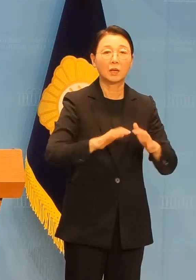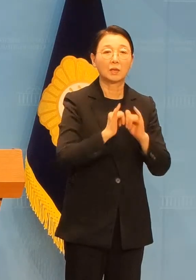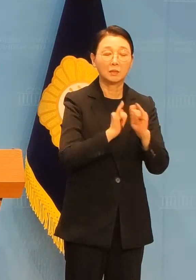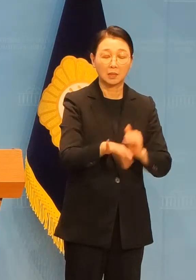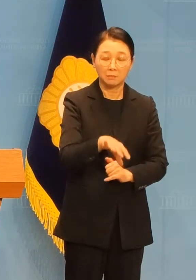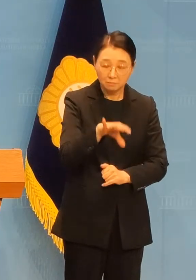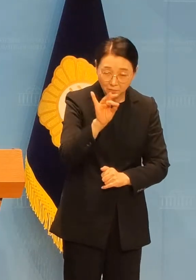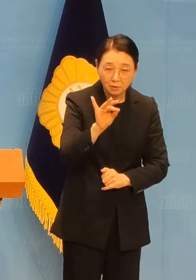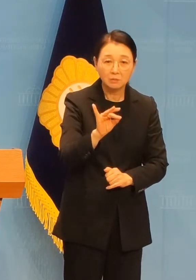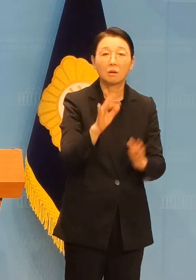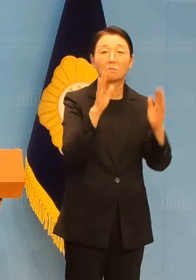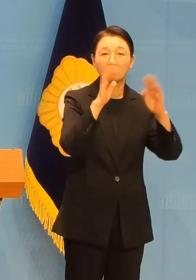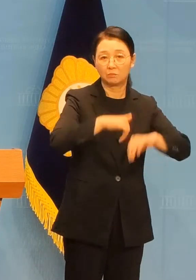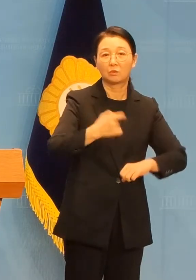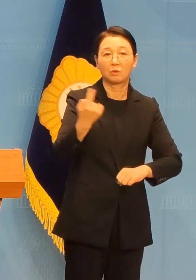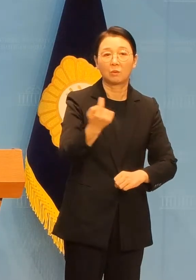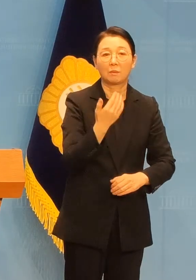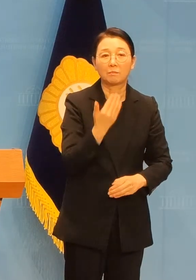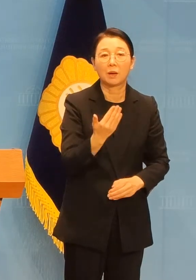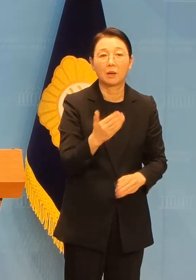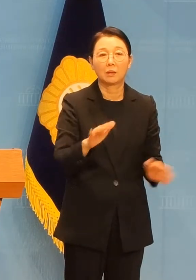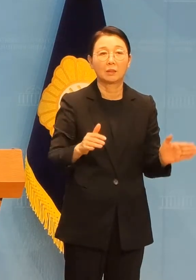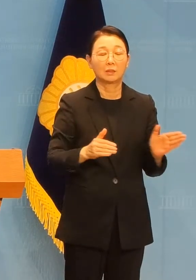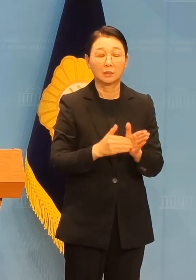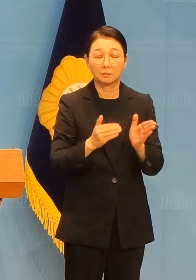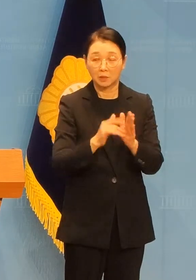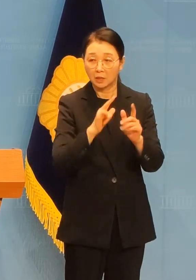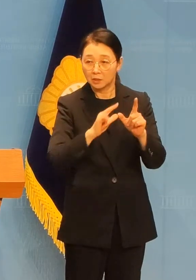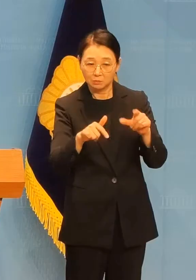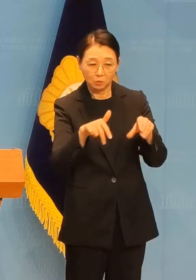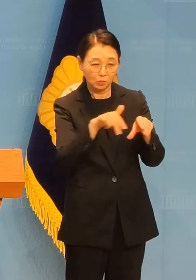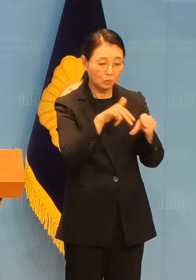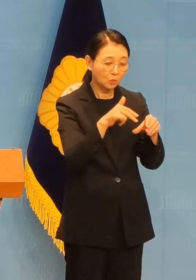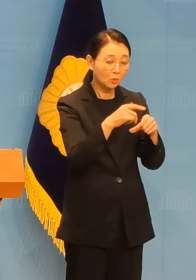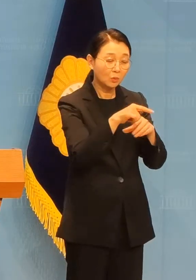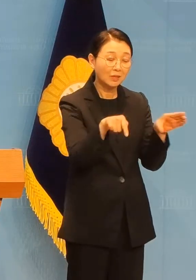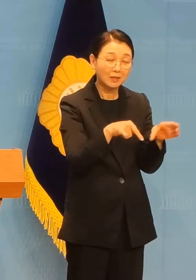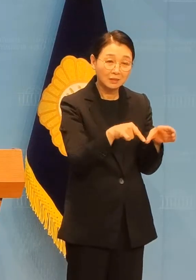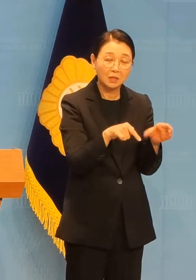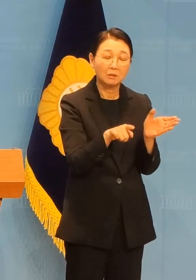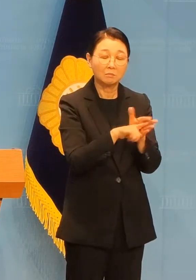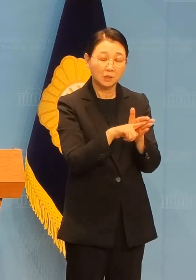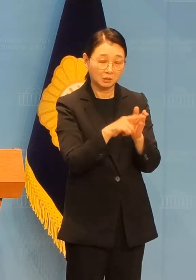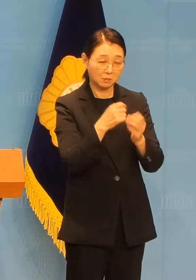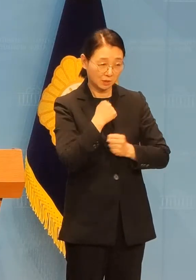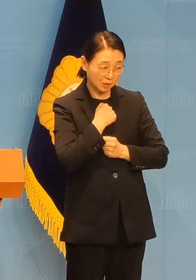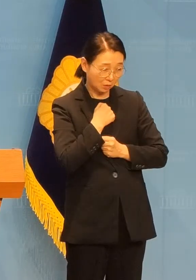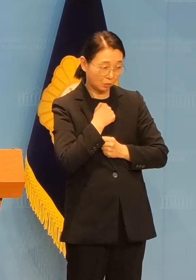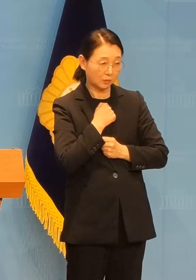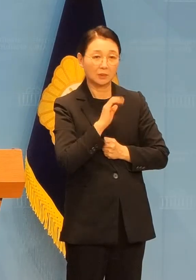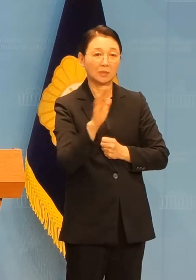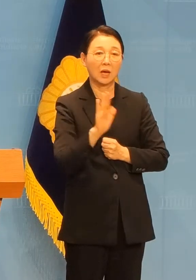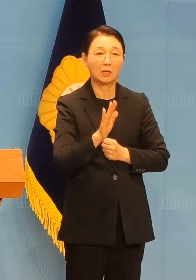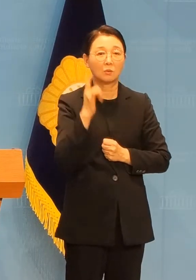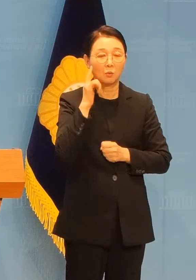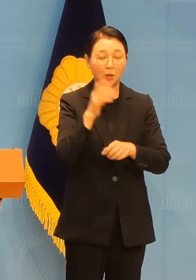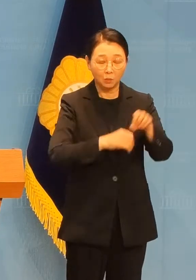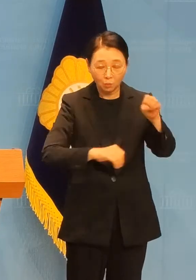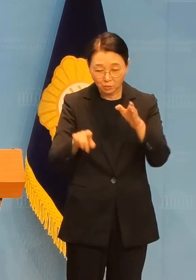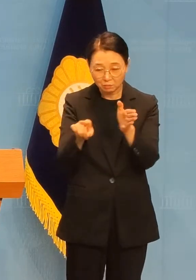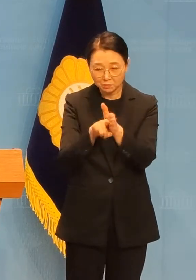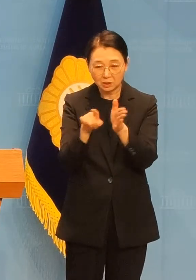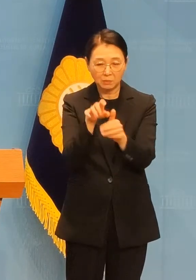사람부터 무너집니다. 지금까지 일부 종교단체는 신앙의 자유를 지켜주기보다는 오히려